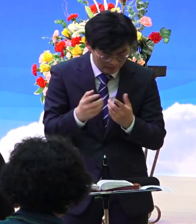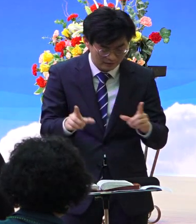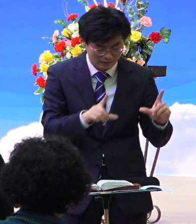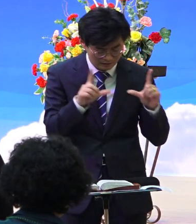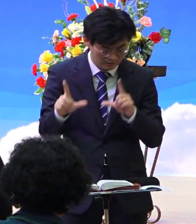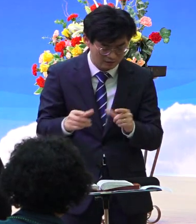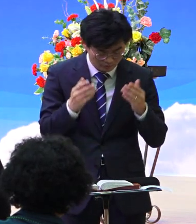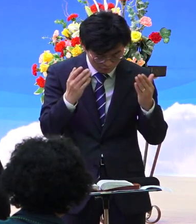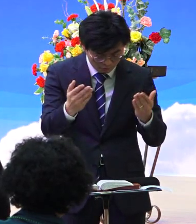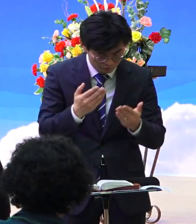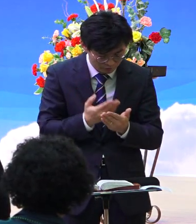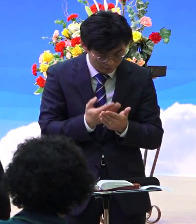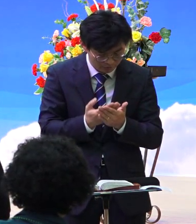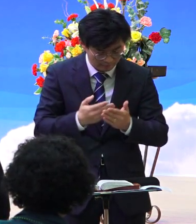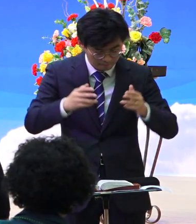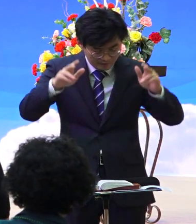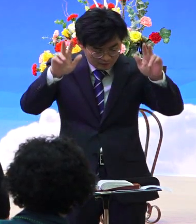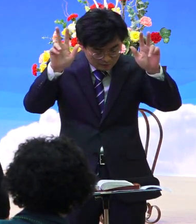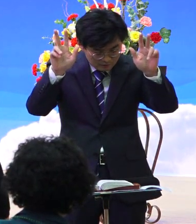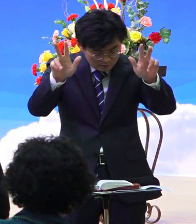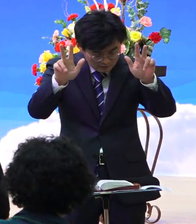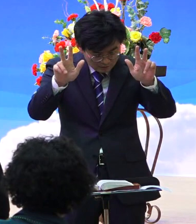주시옵소서. 이제는